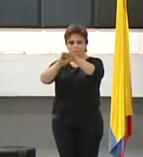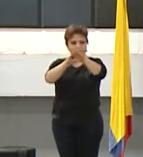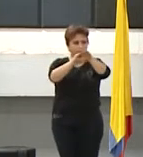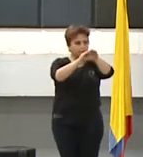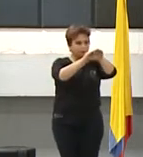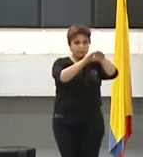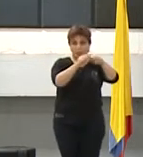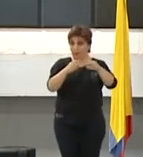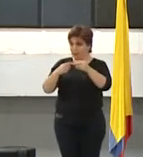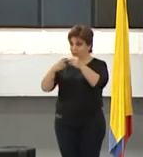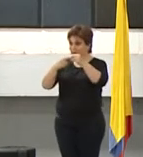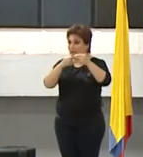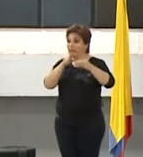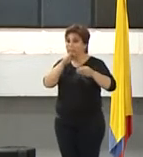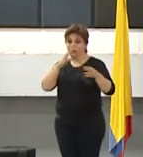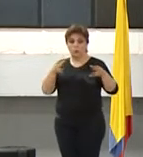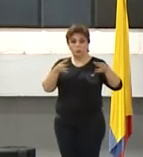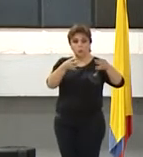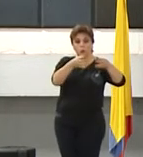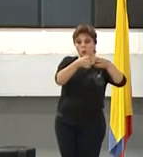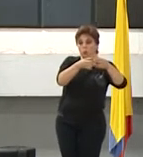pedagógico nacional